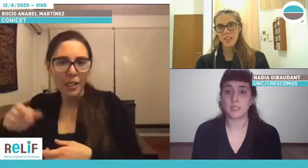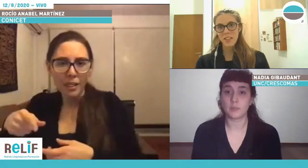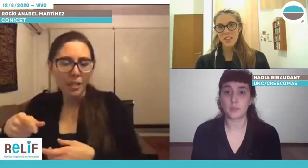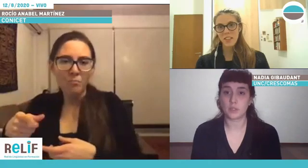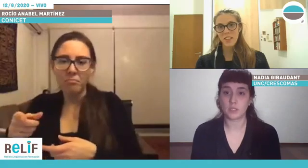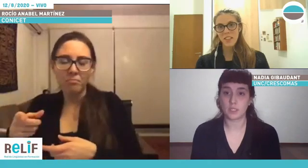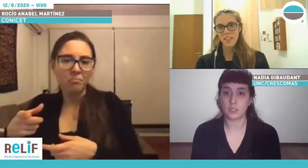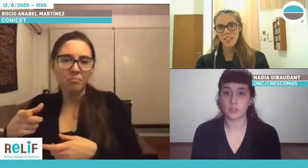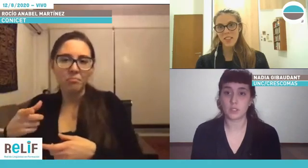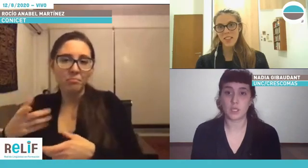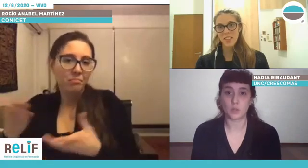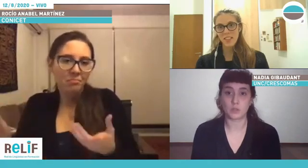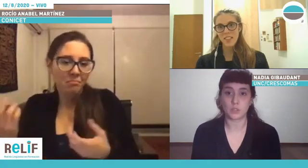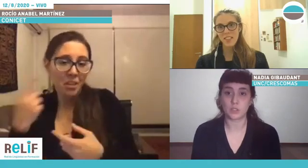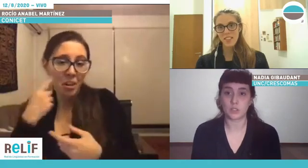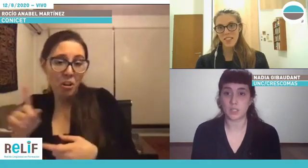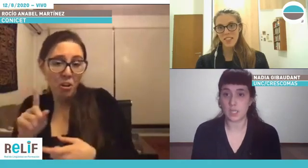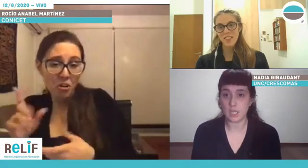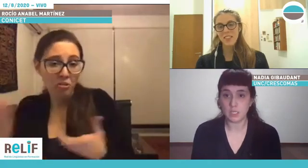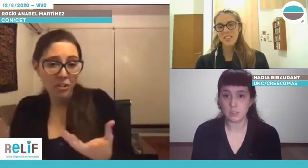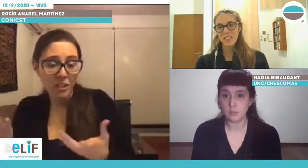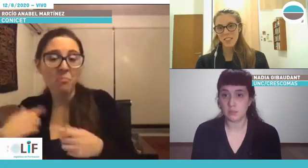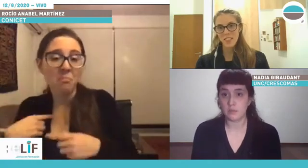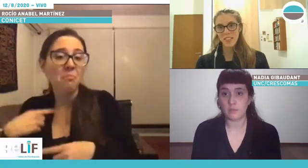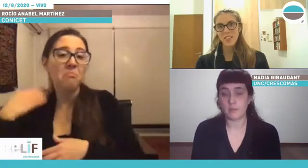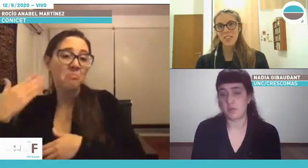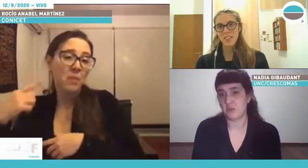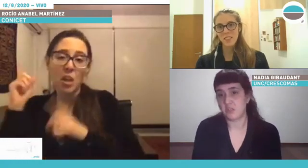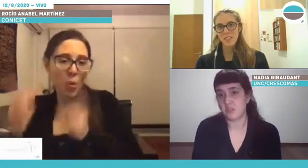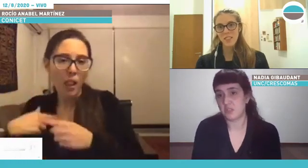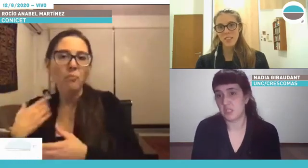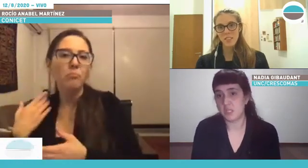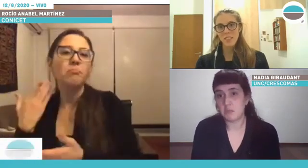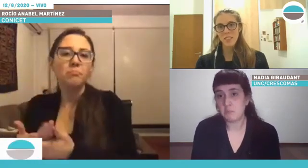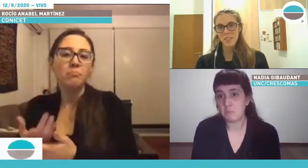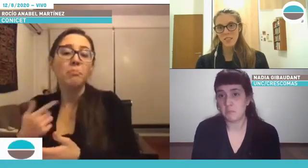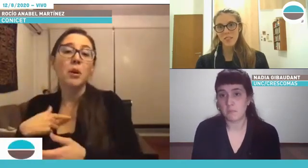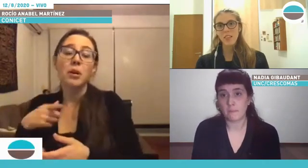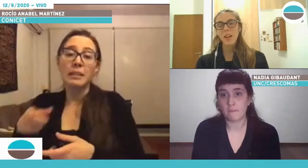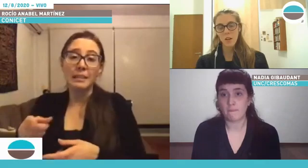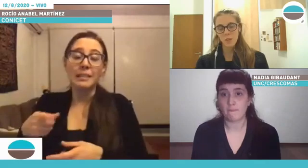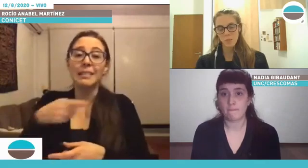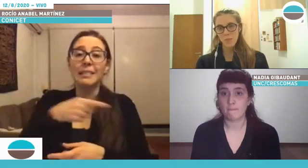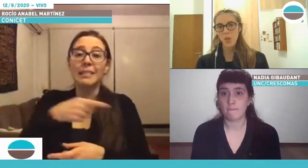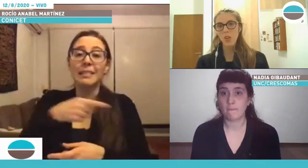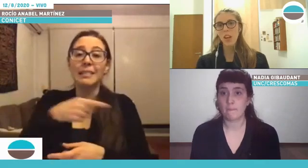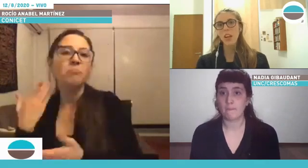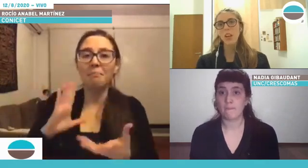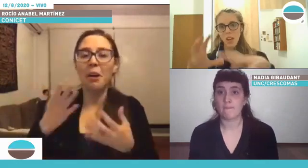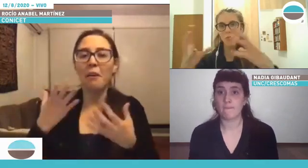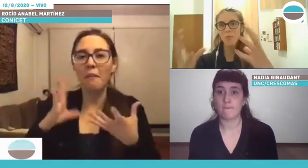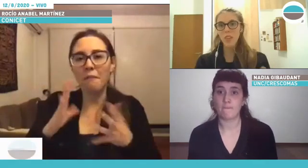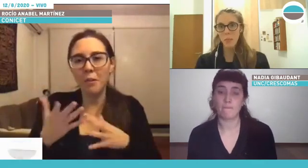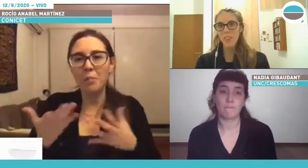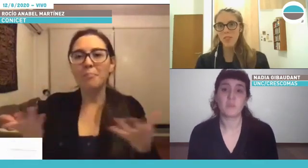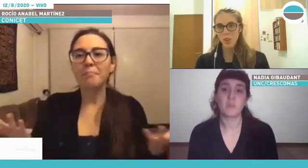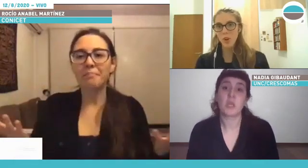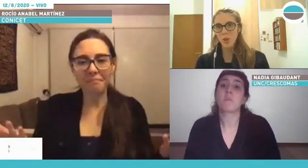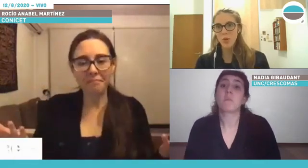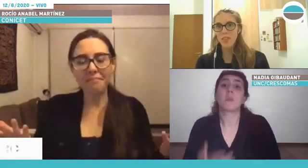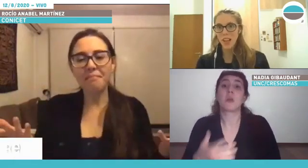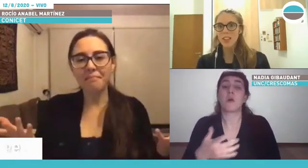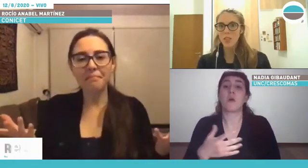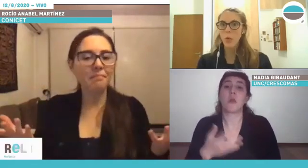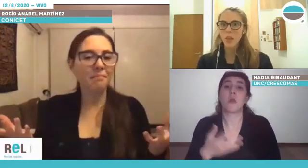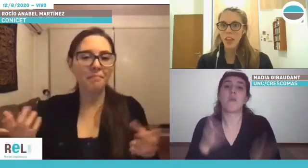Igual presentan proyectos de inclusión social, pero no conocen. Claro, no tienen un gran